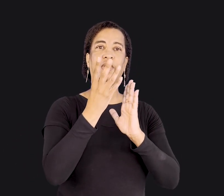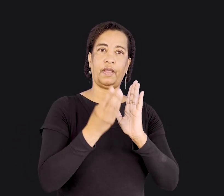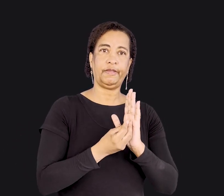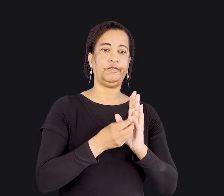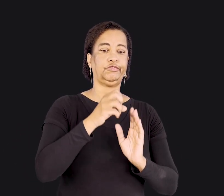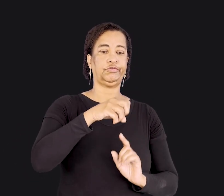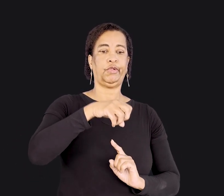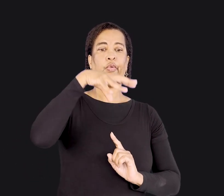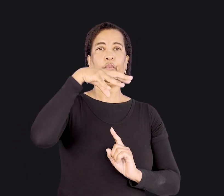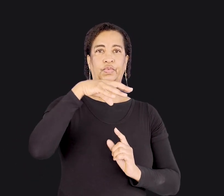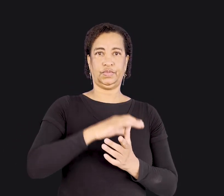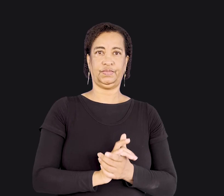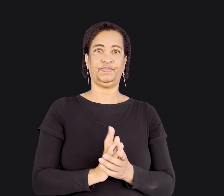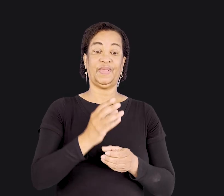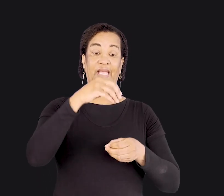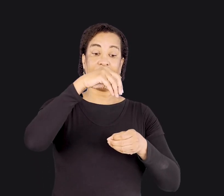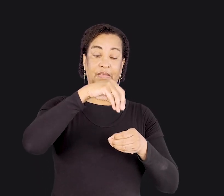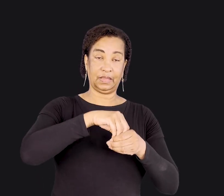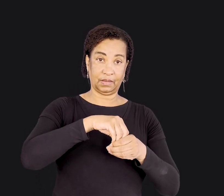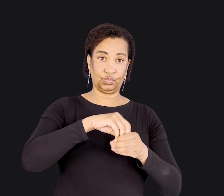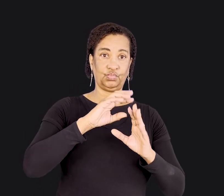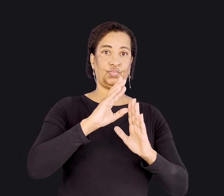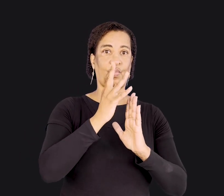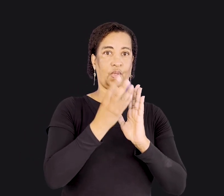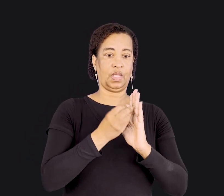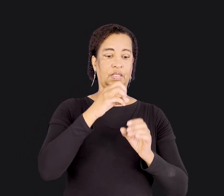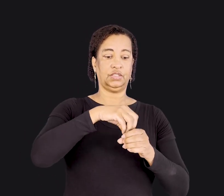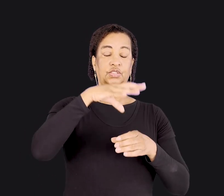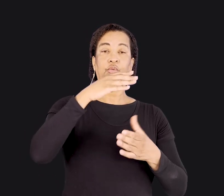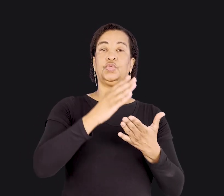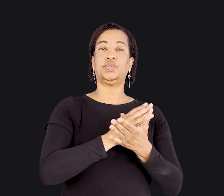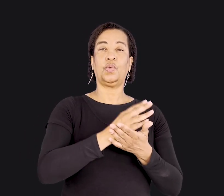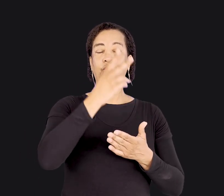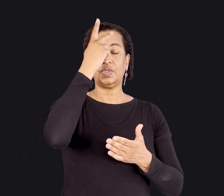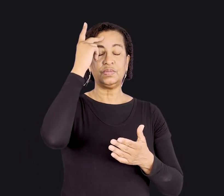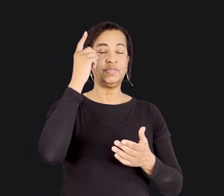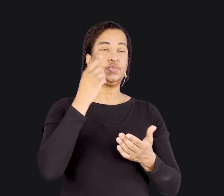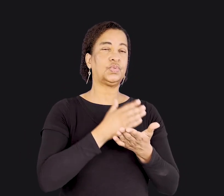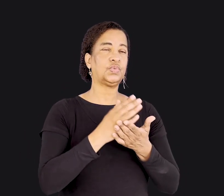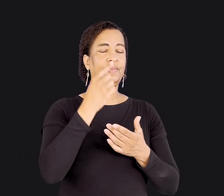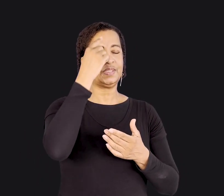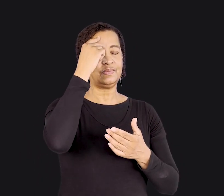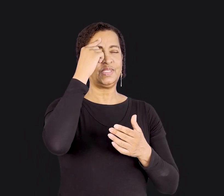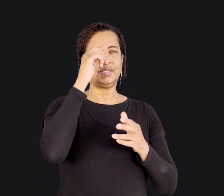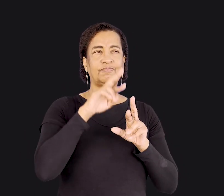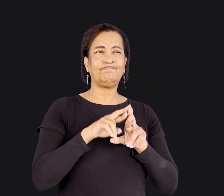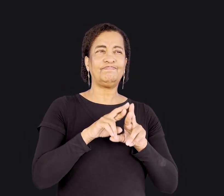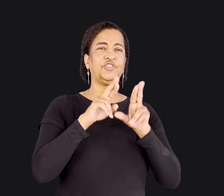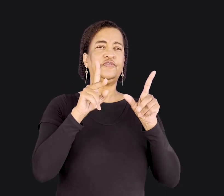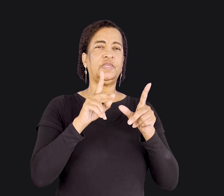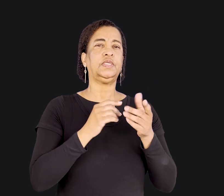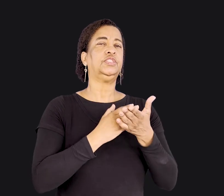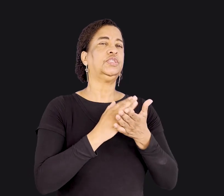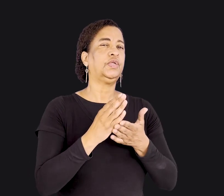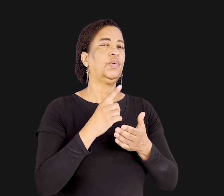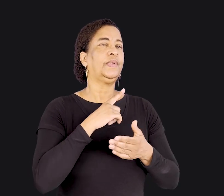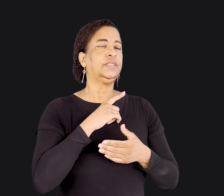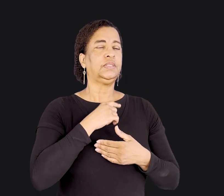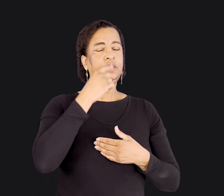Luz. Dentro da Igreja de Luz, algumas pessoas começam a pensar diferente. E começam a ter ideias